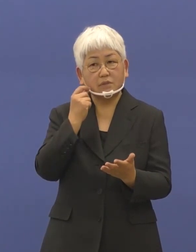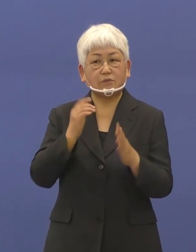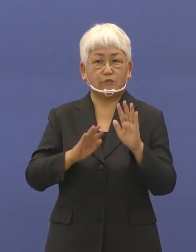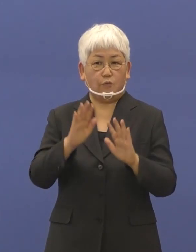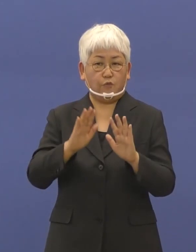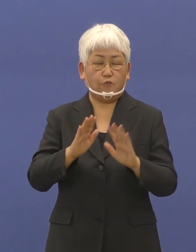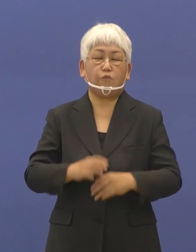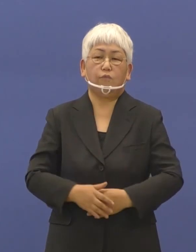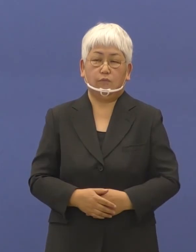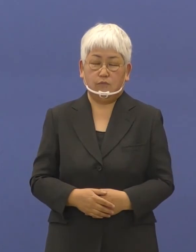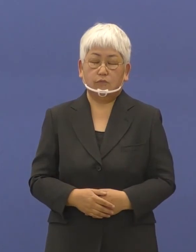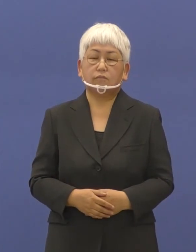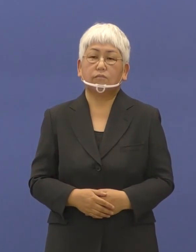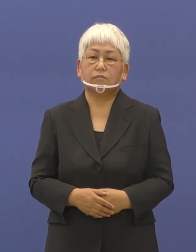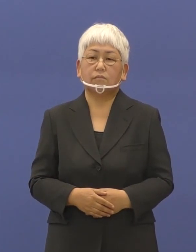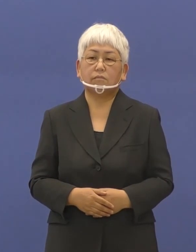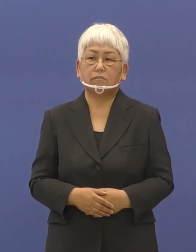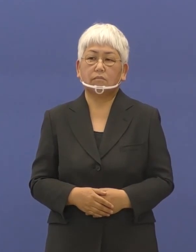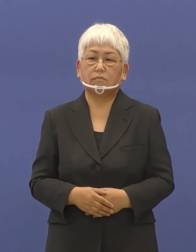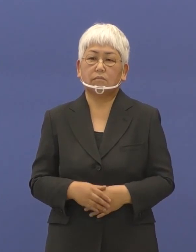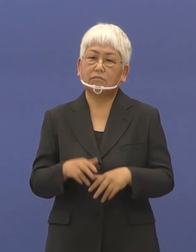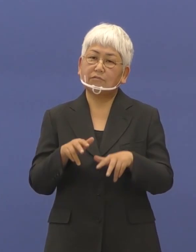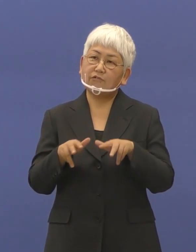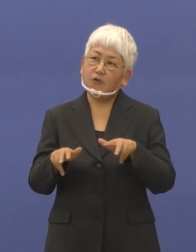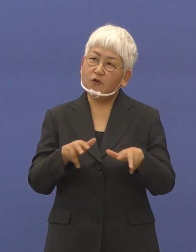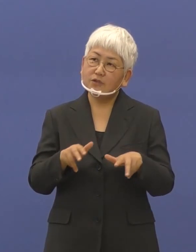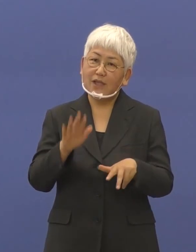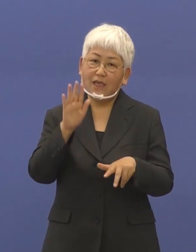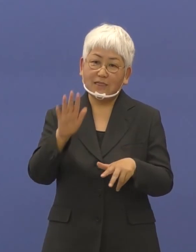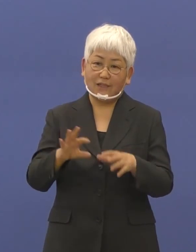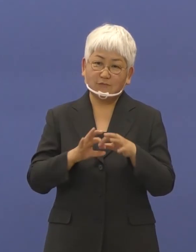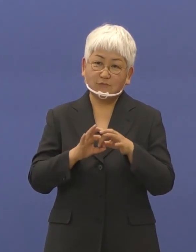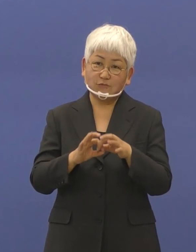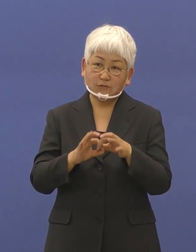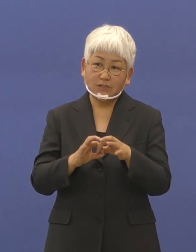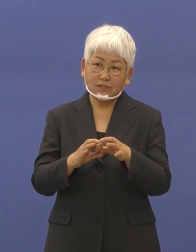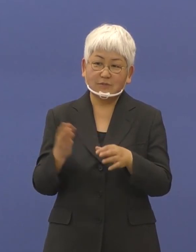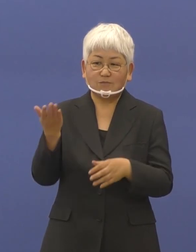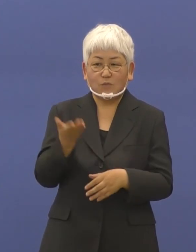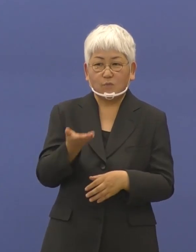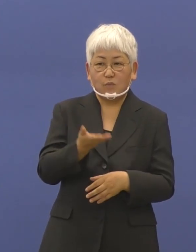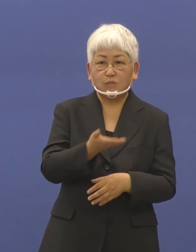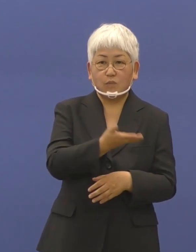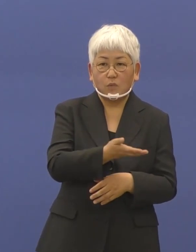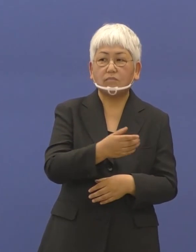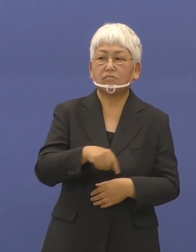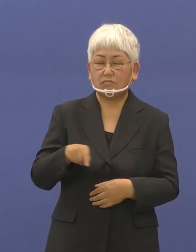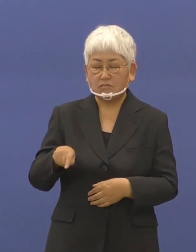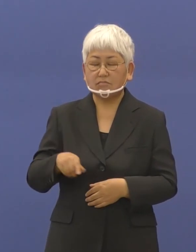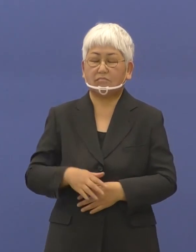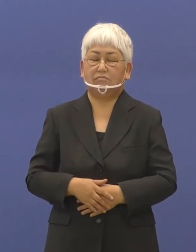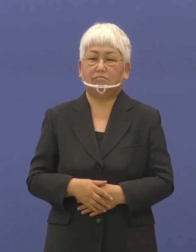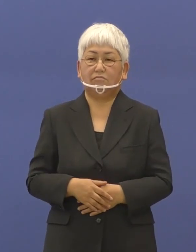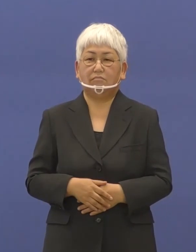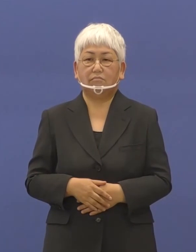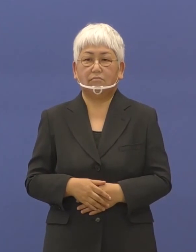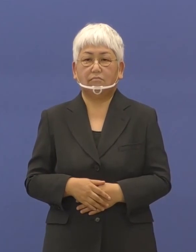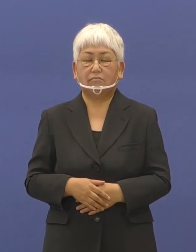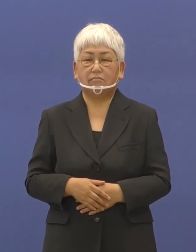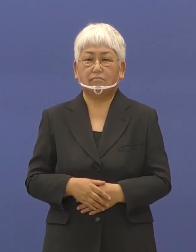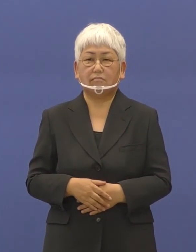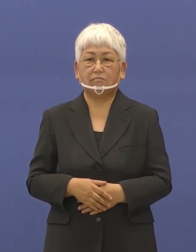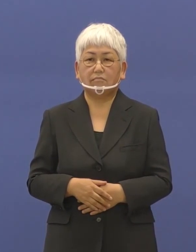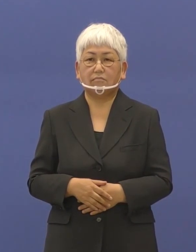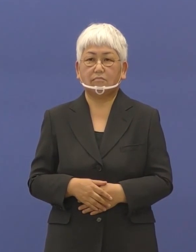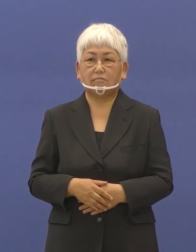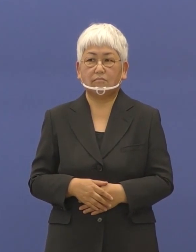行政のそういうある種こう行政手続きの問題っていうのが一方にあり、もう一方にはこ